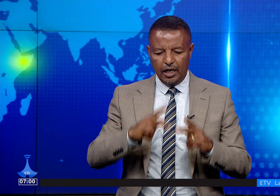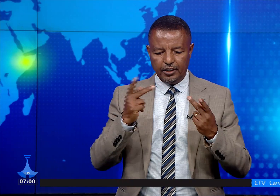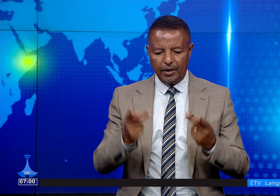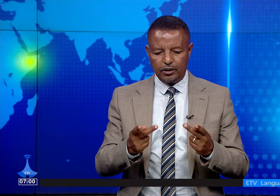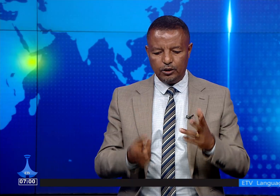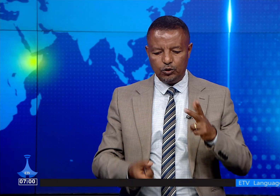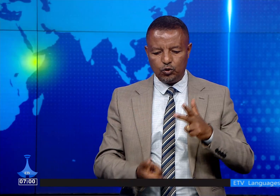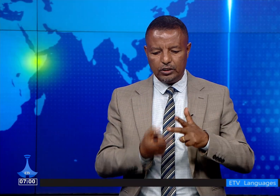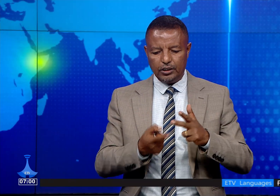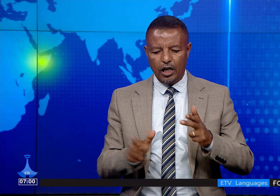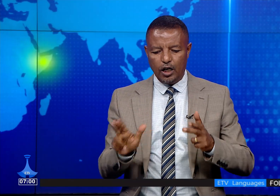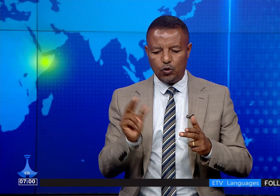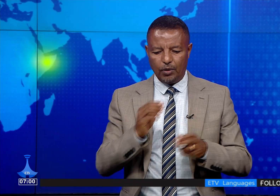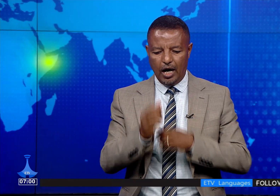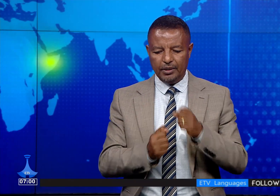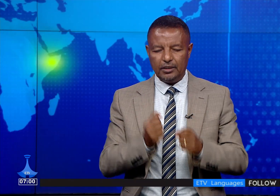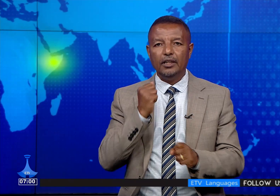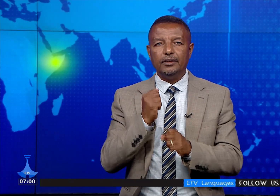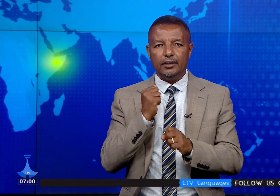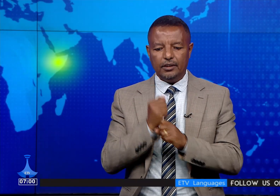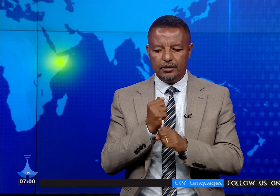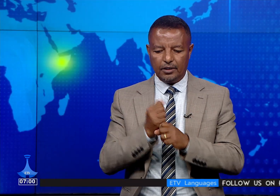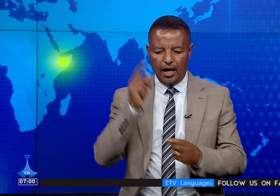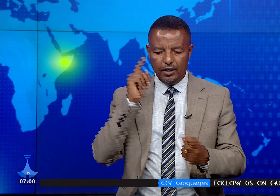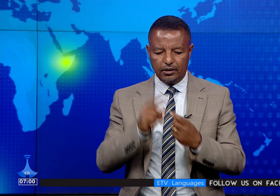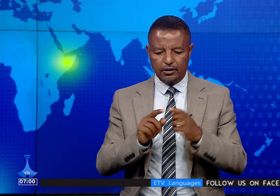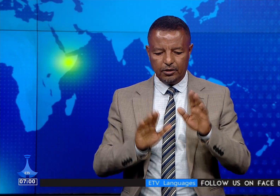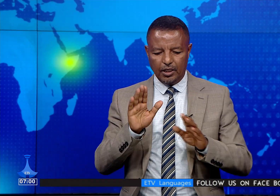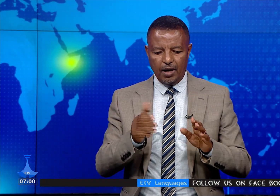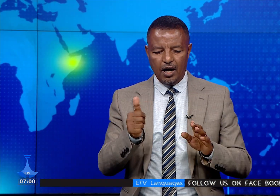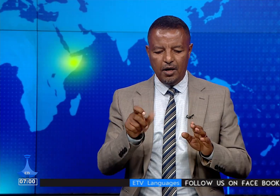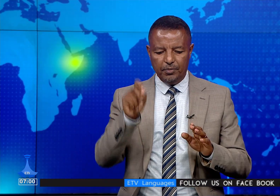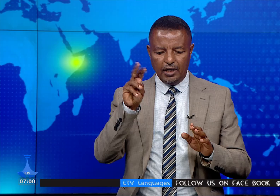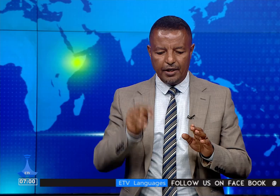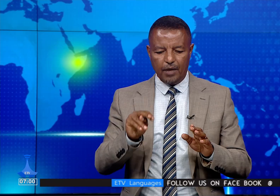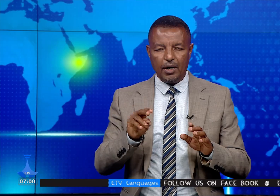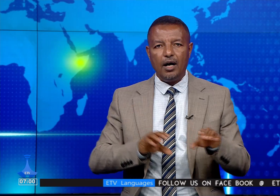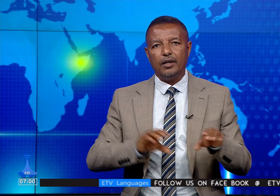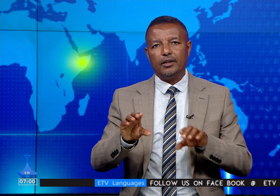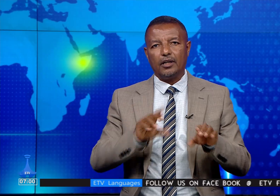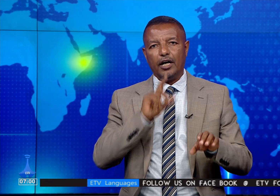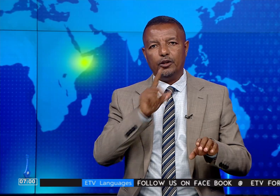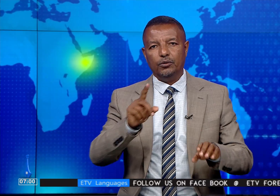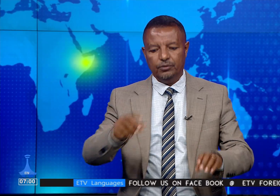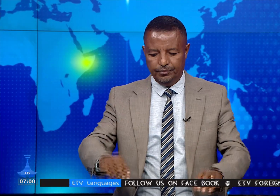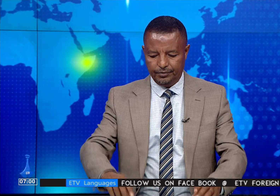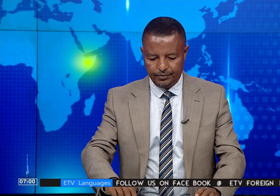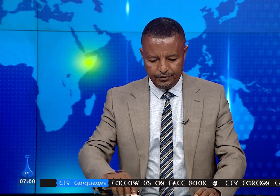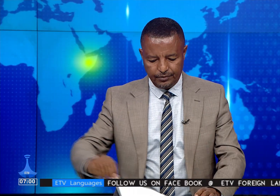የመንግስትና የፓርቲ ሶስተኛ ሩብ ዓመት የስራ እቅድ ግምገማ በአዳማ እየተካሄደ